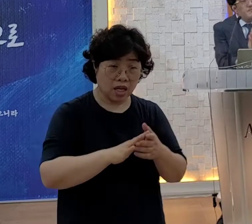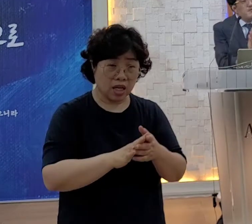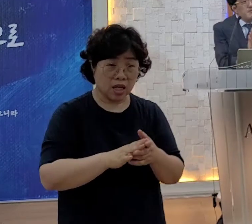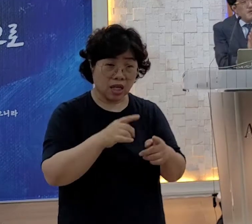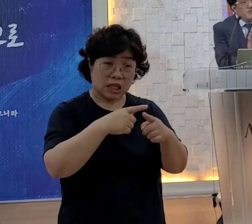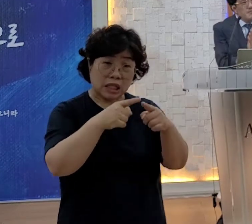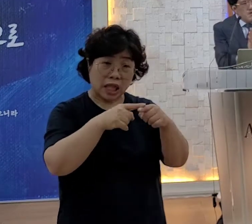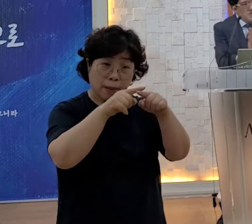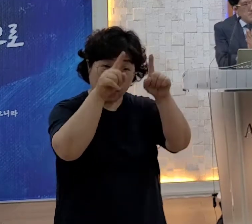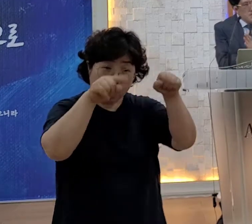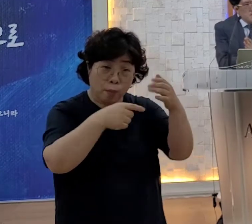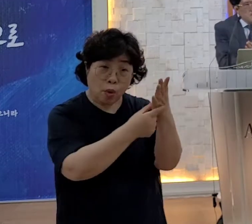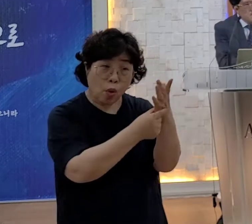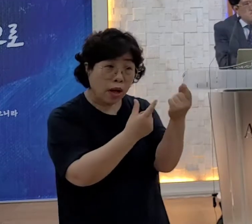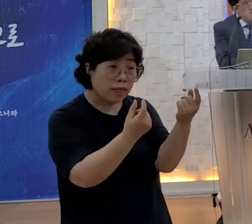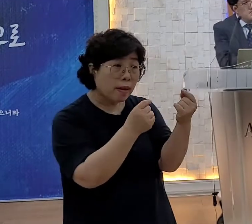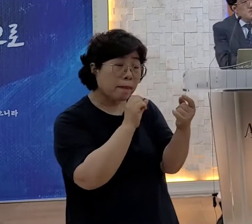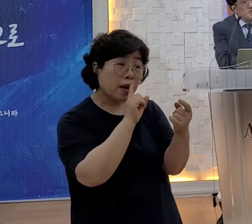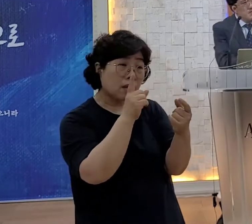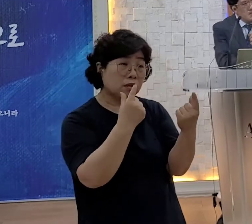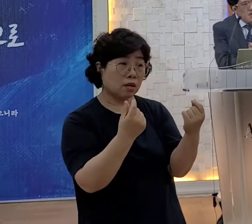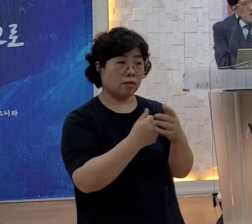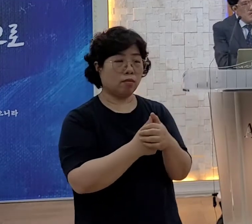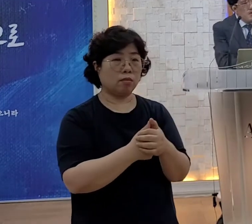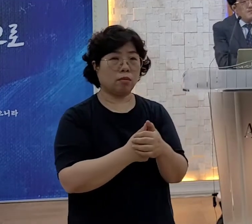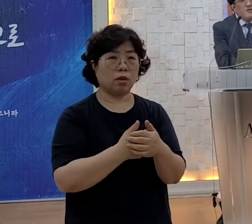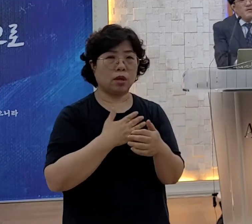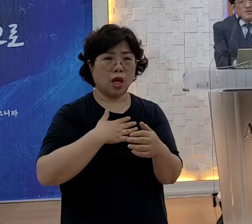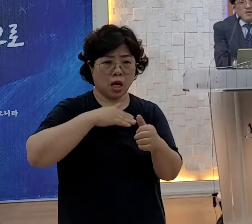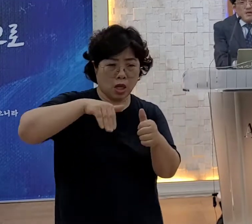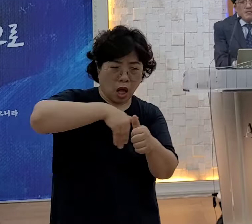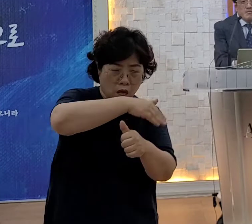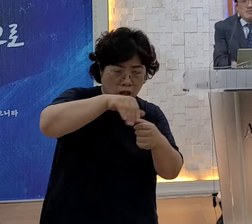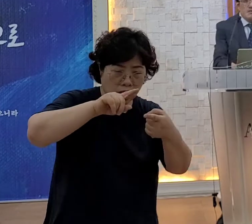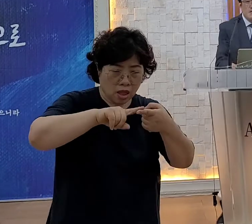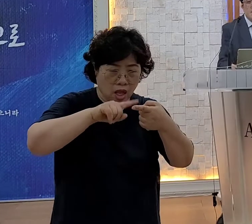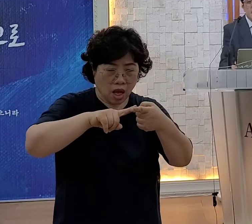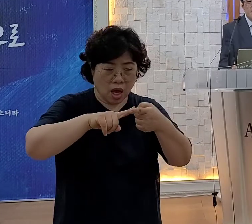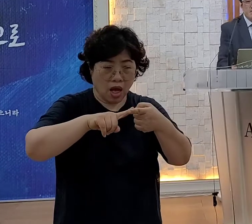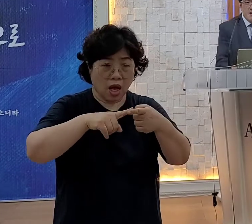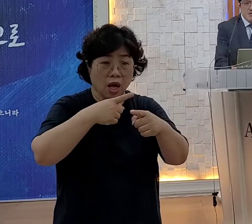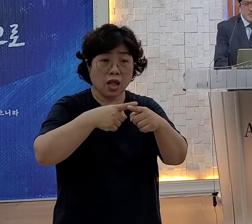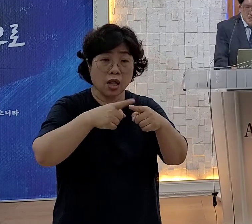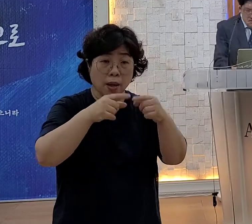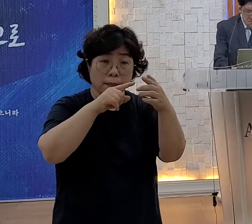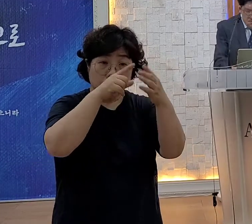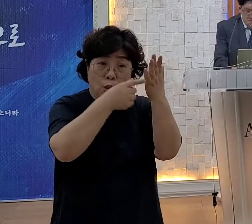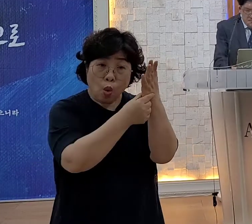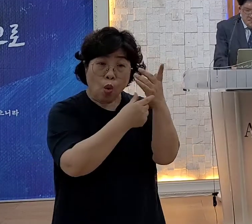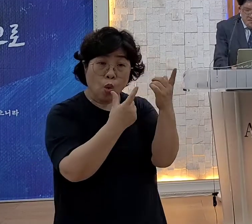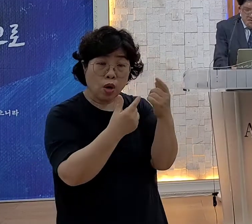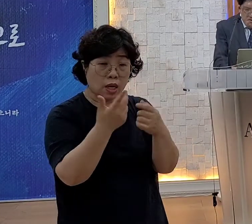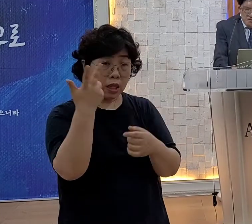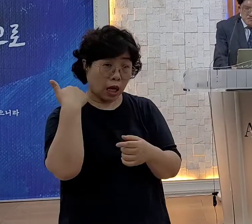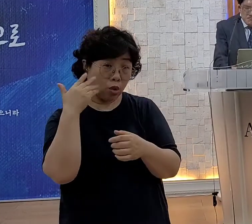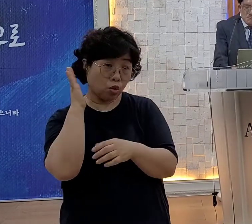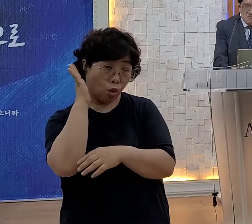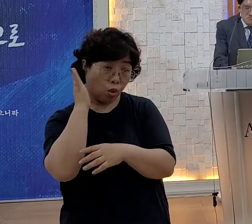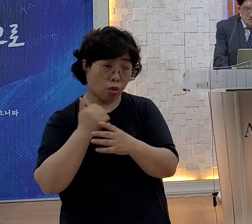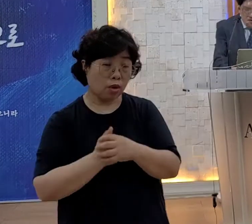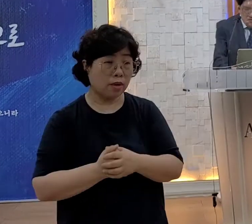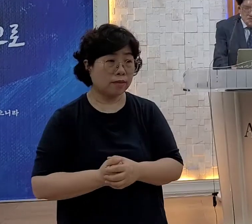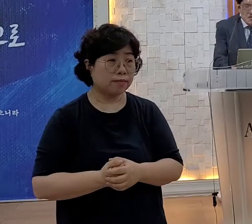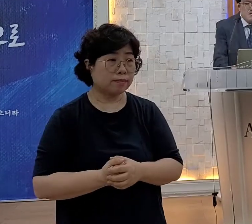3장 18절까지의 말씀이 우리 진단서다. 내 MRI다. 라는 것을 지난주에 말씀을 드렸습니다.